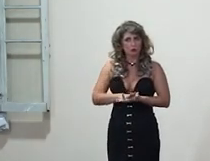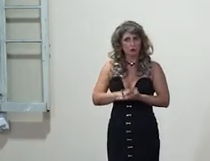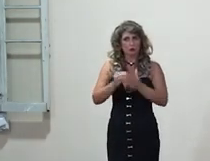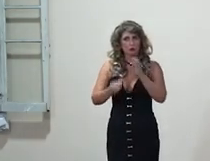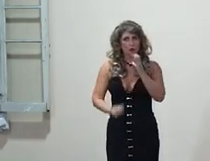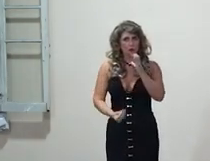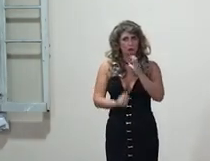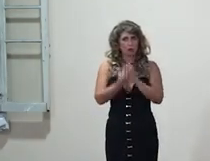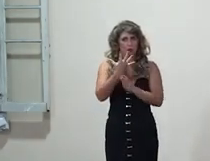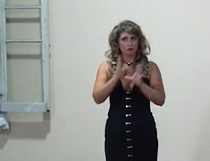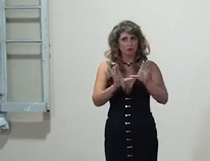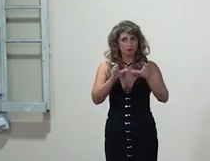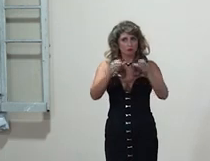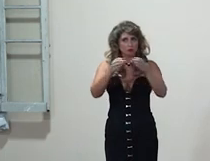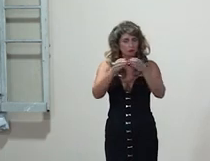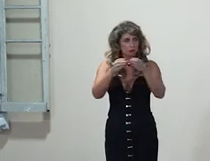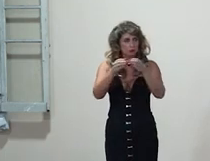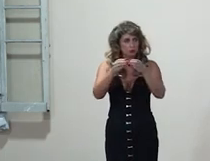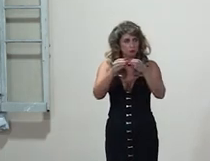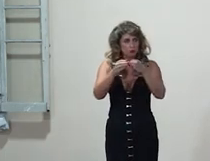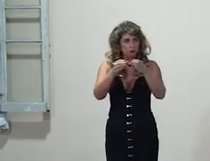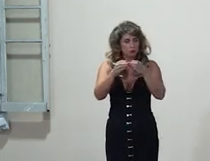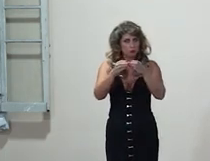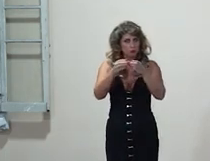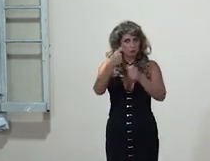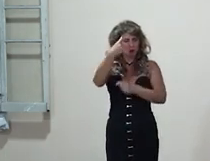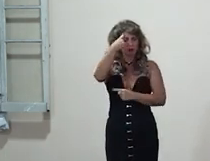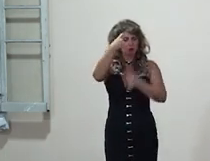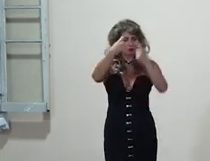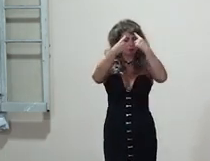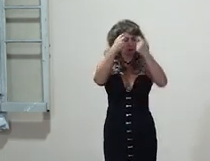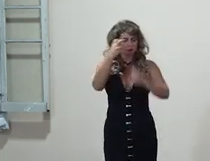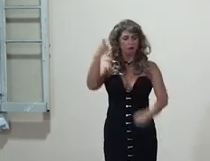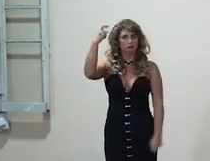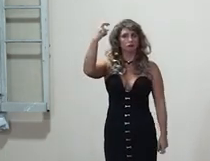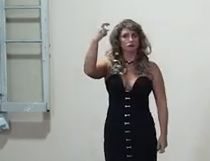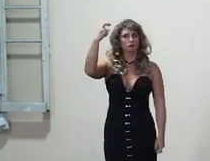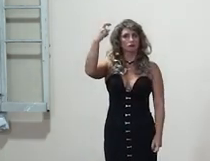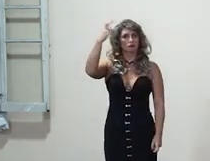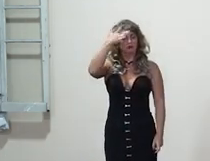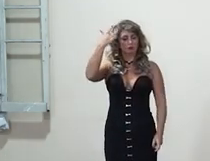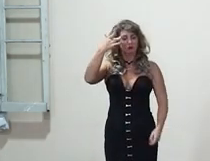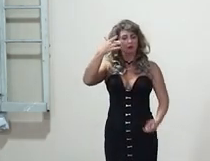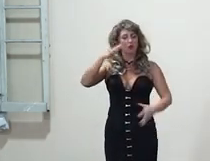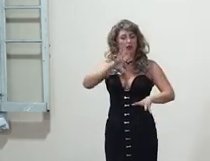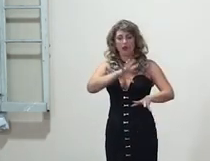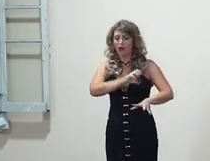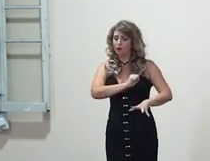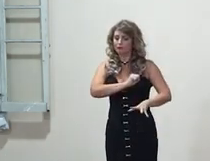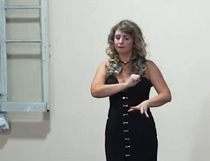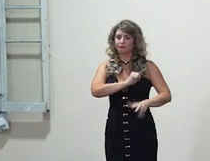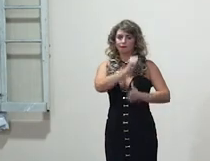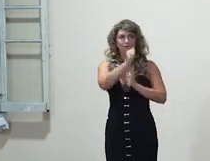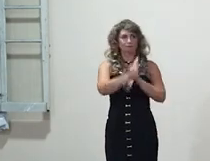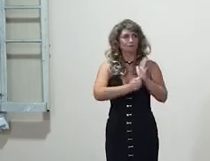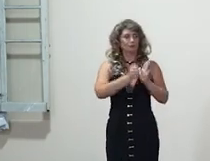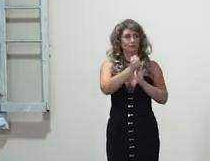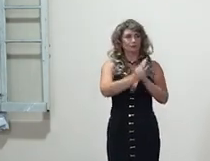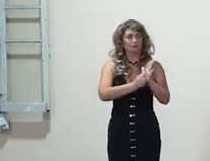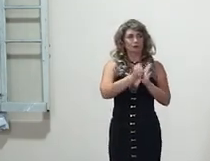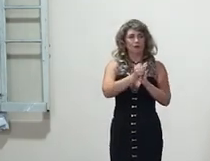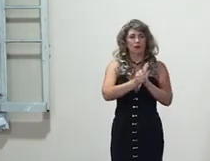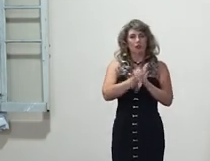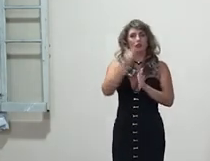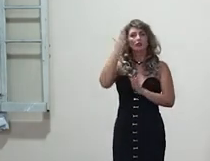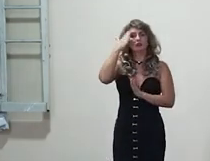criar um grupo de pensadores, de pessoas que realmente amem essa terra e entendam